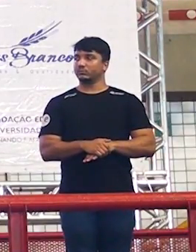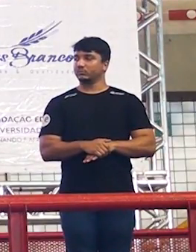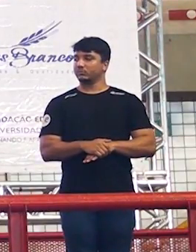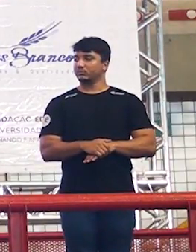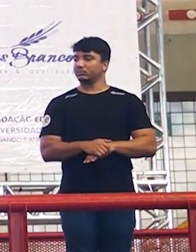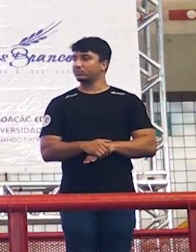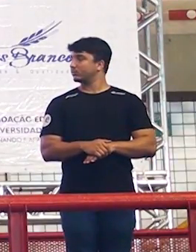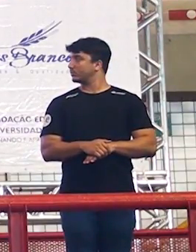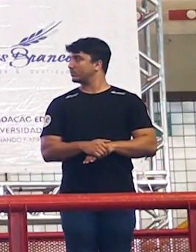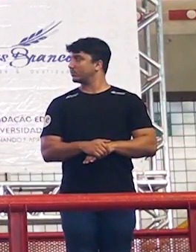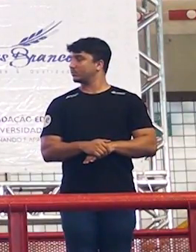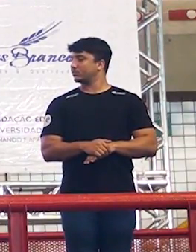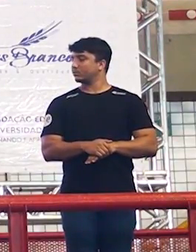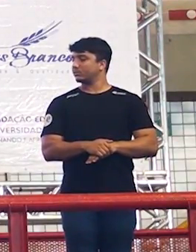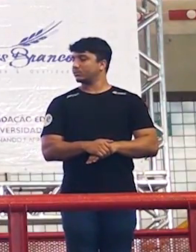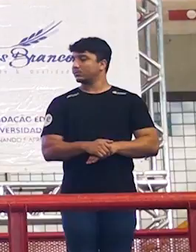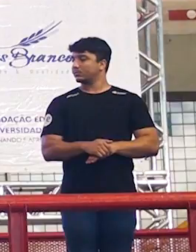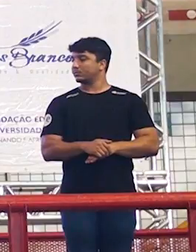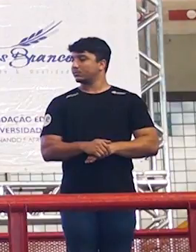Gera pouca energia.